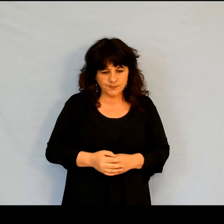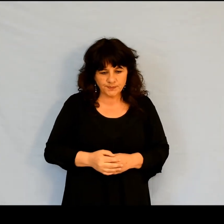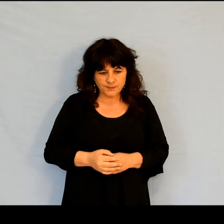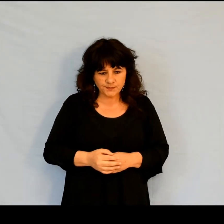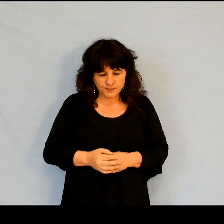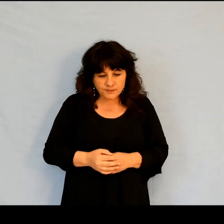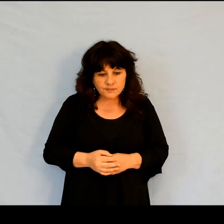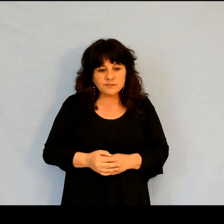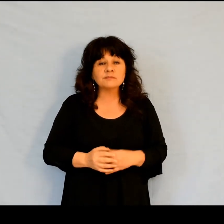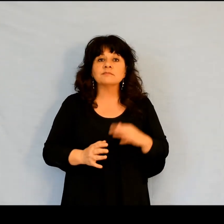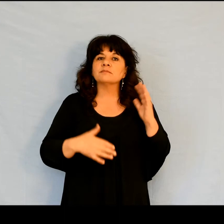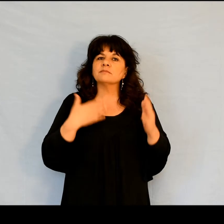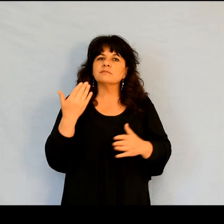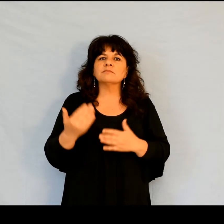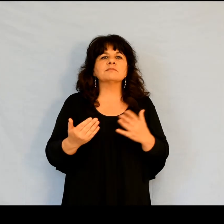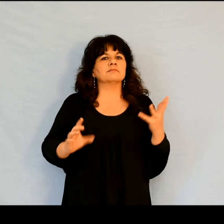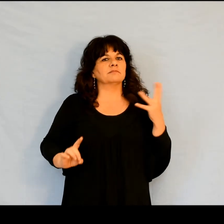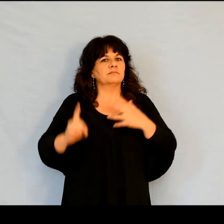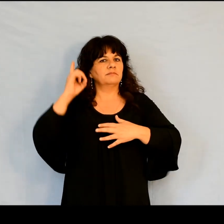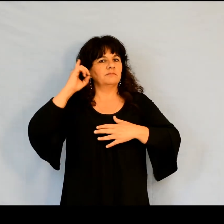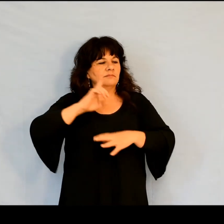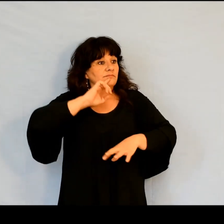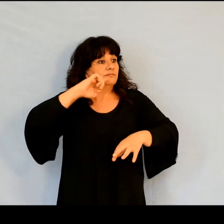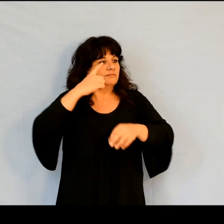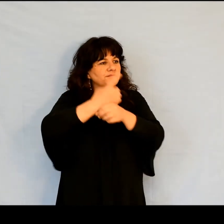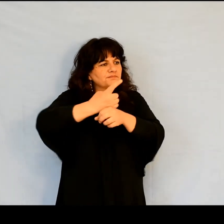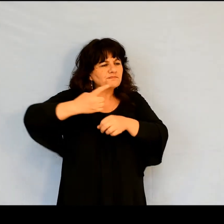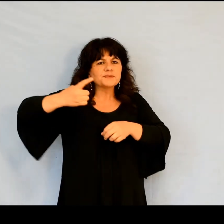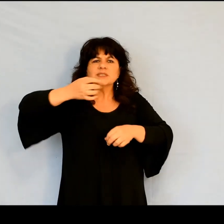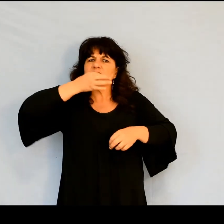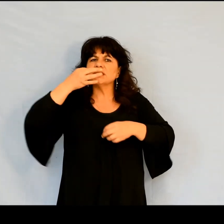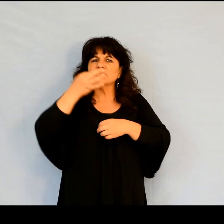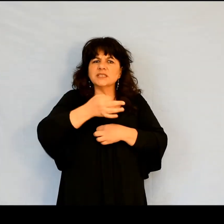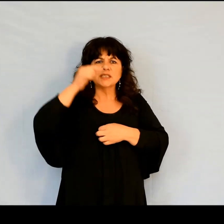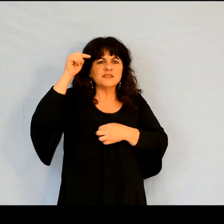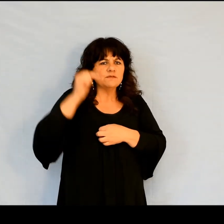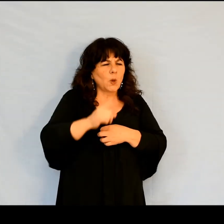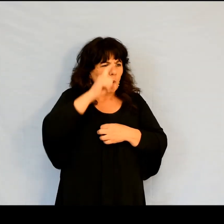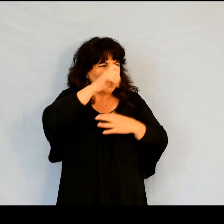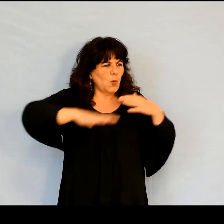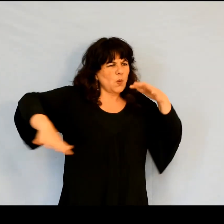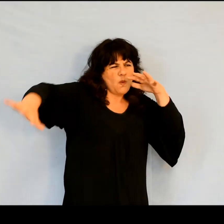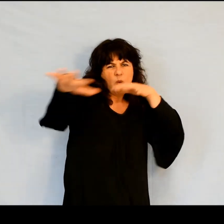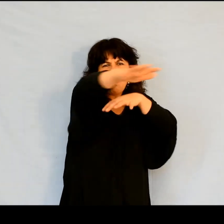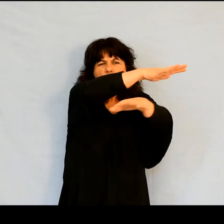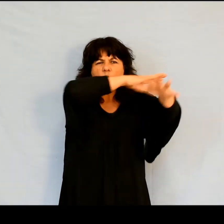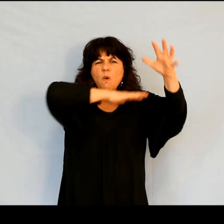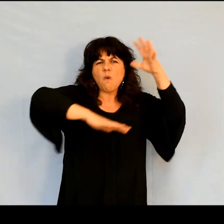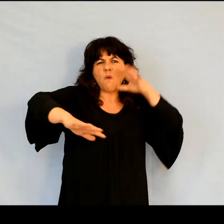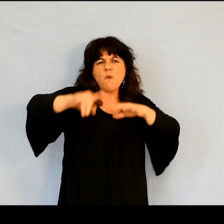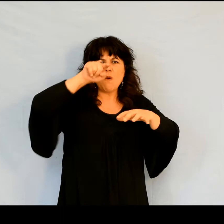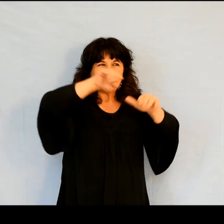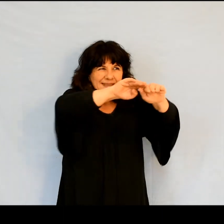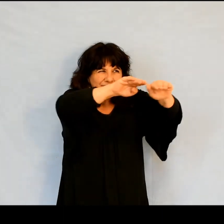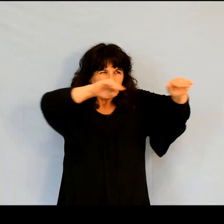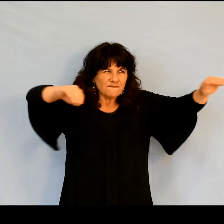Et Dieu dit qu'il y ait un firmament au milieu des eaux, et qu'il sépare les eaux.